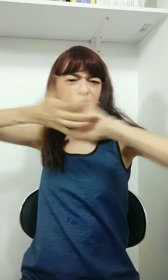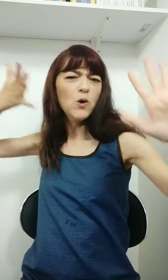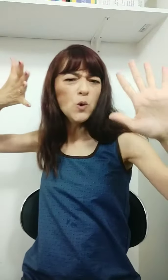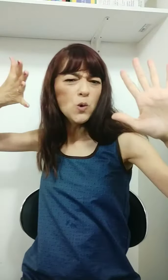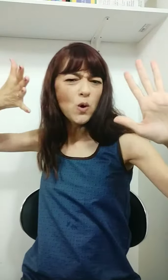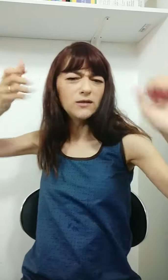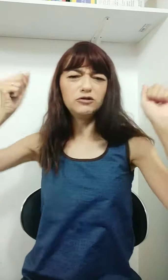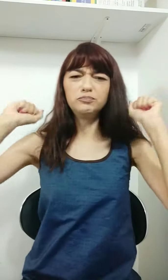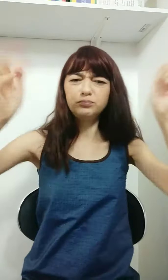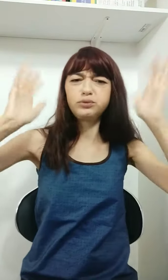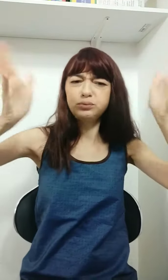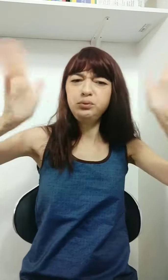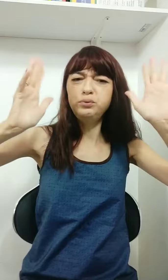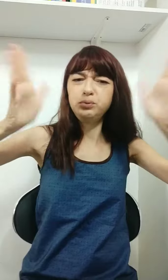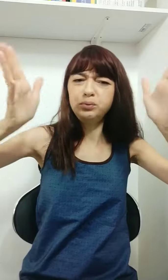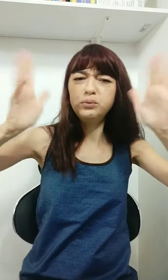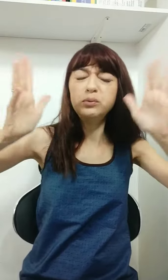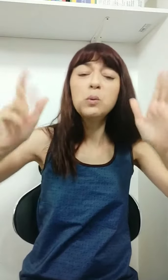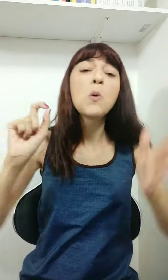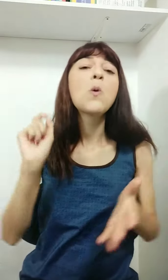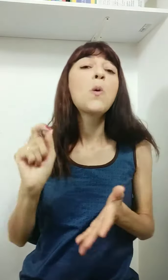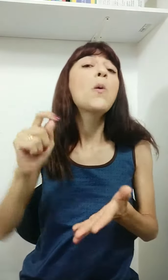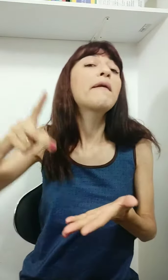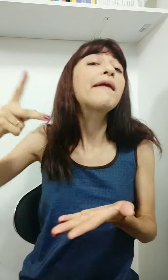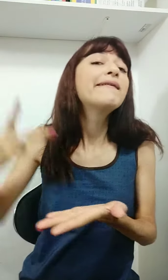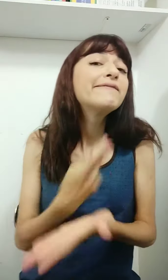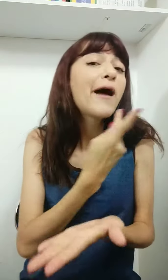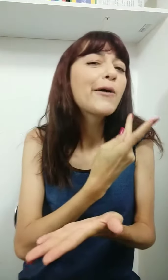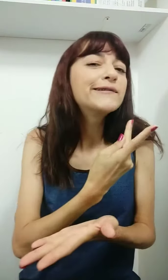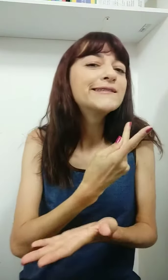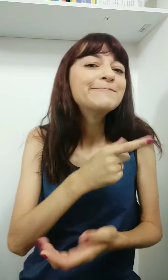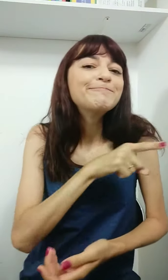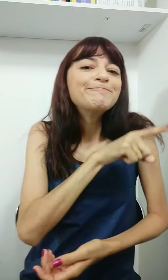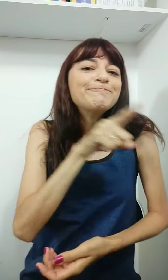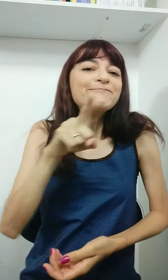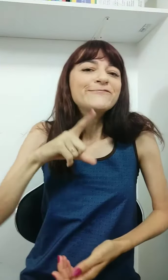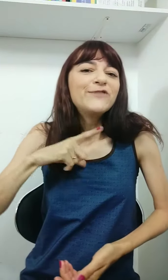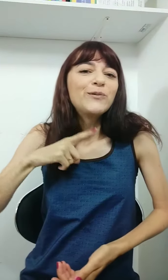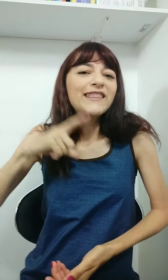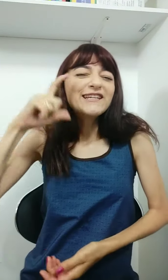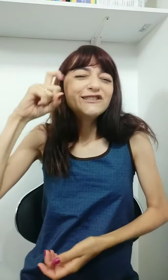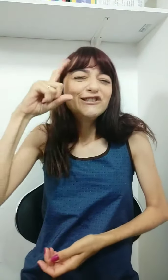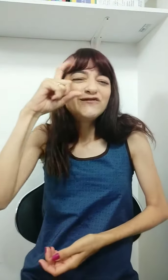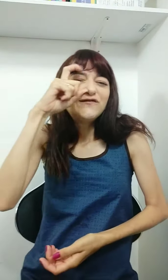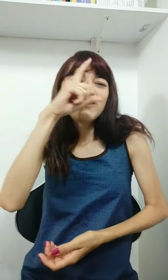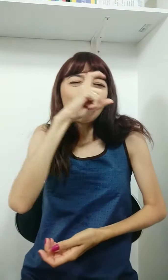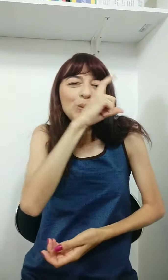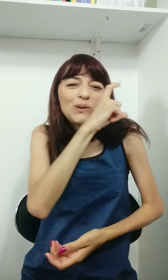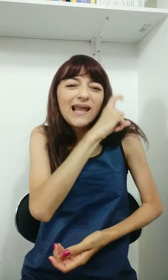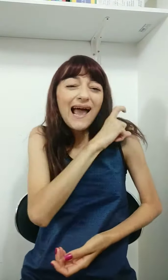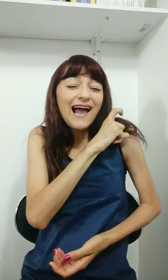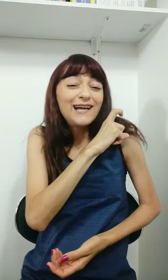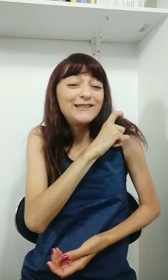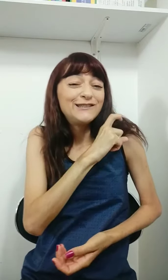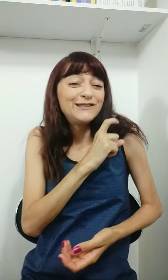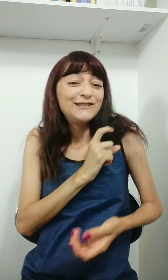forem fluentes, hein? Se é que é possível, né? Uma pessoa que está aprendendo dessa forma errada ser fluente, mas uma pessoa que chega lá na frente, ela vai